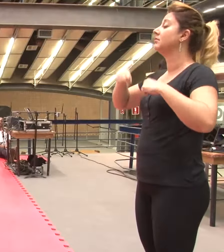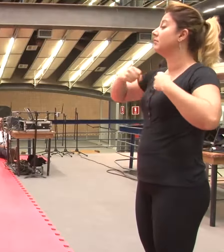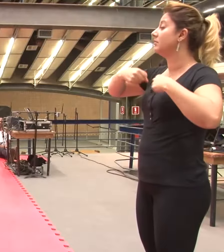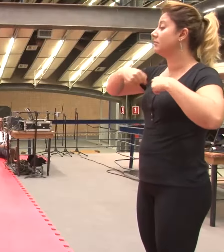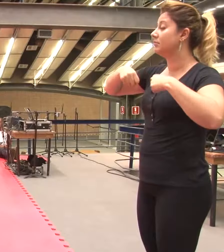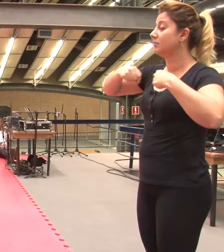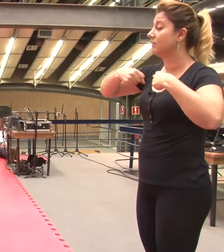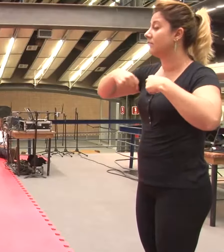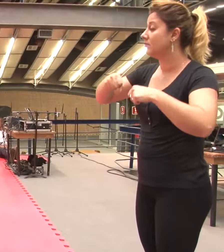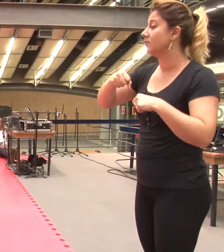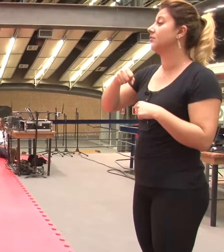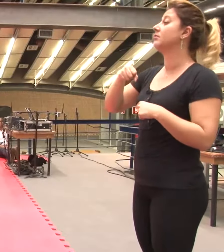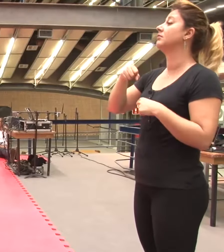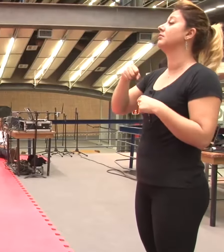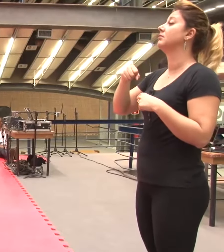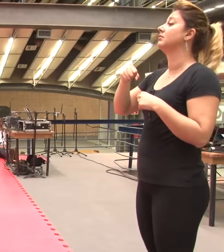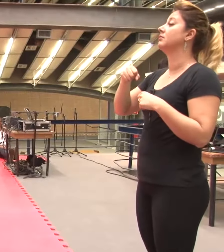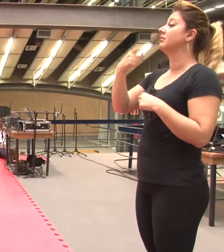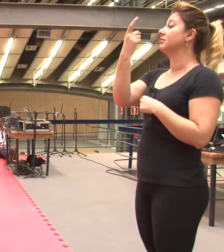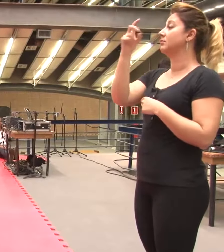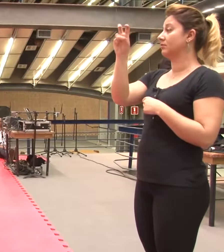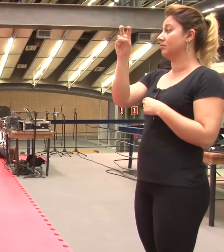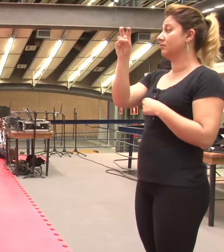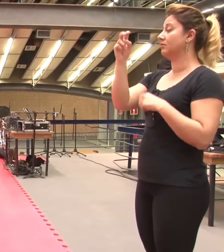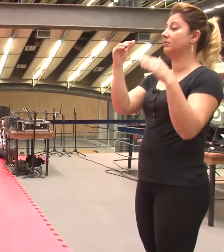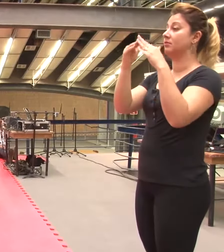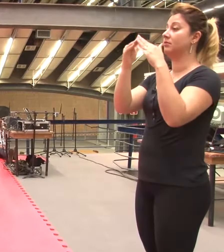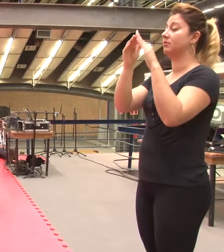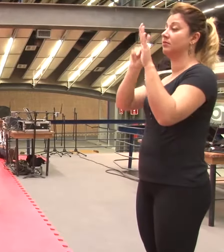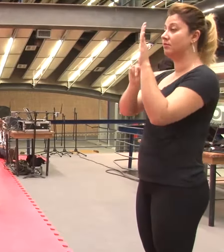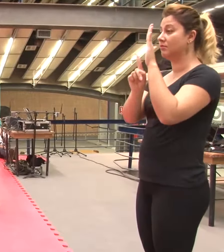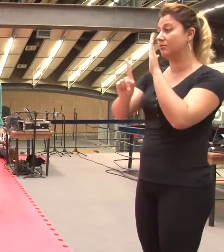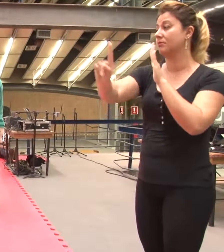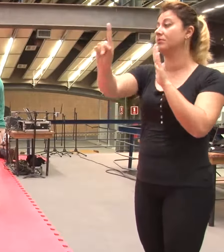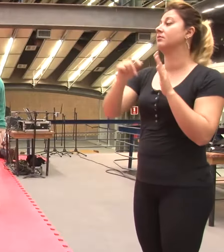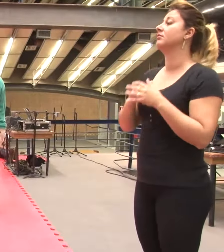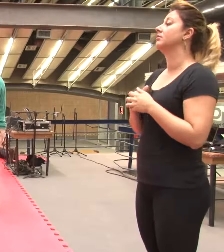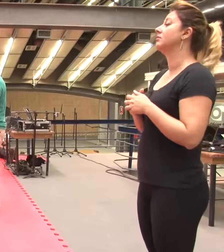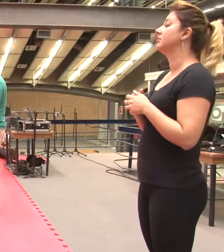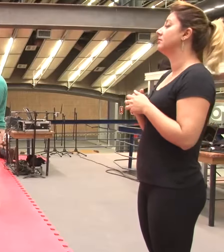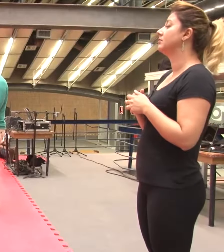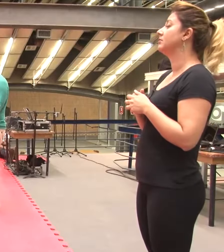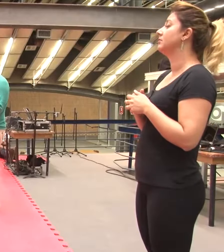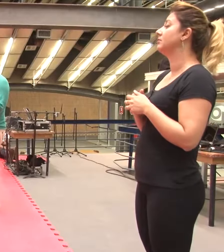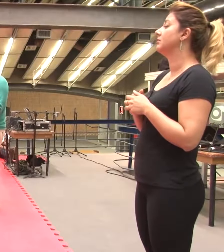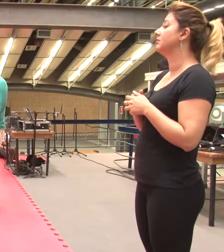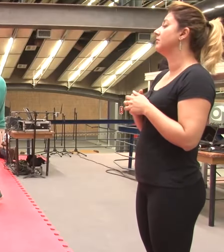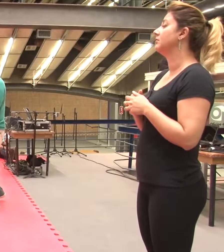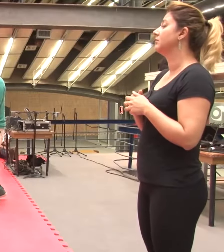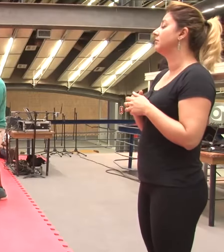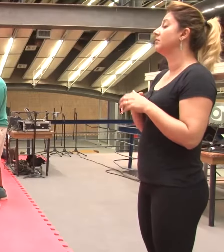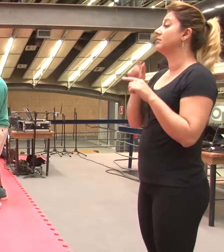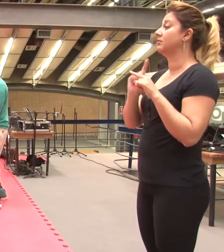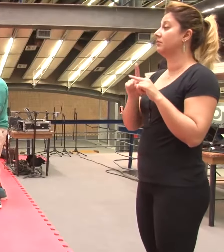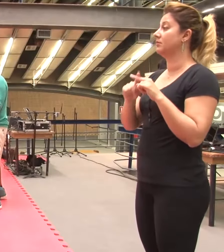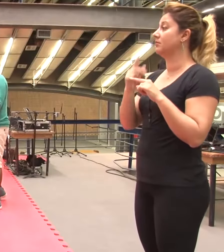Enfiando cheia de alvoroço pelo número 15. Né? E aí, novamente, o recurso metonímico, né? Como são